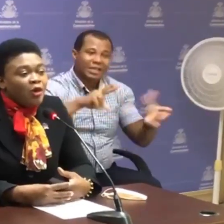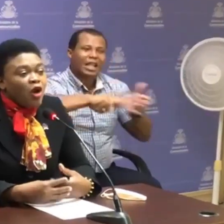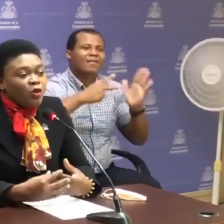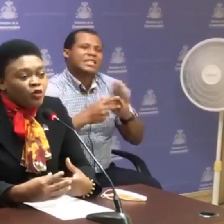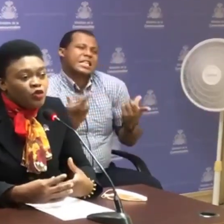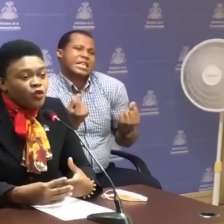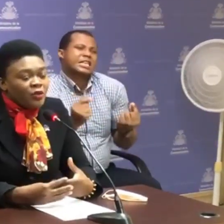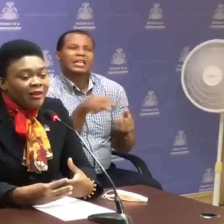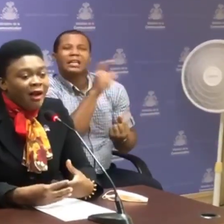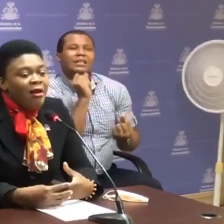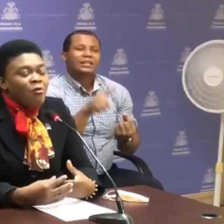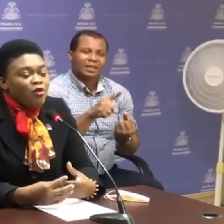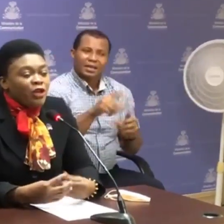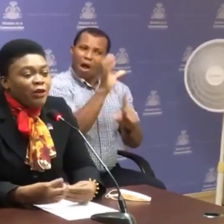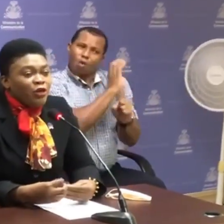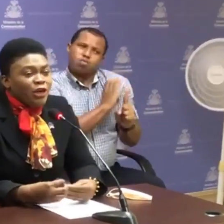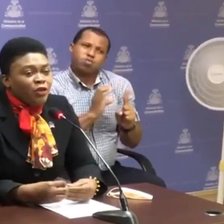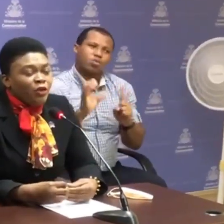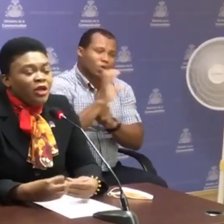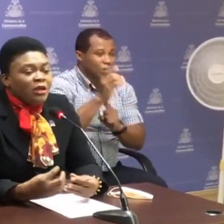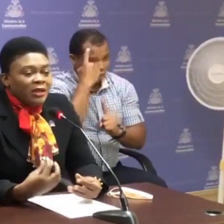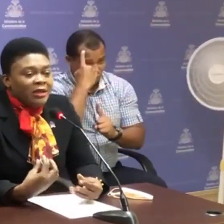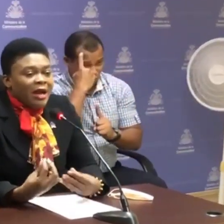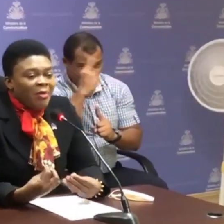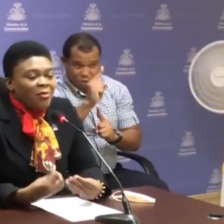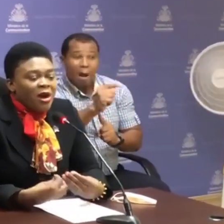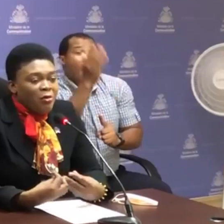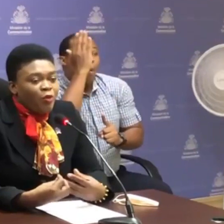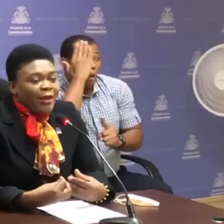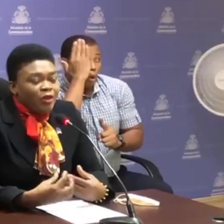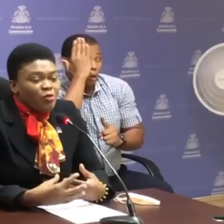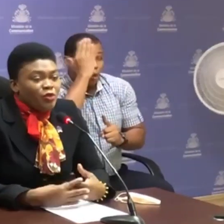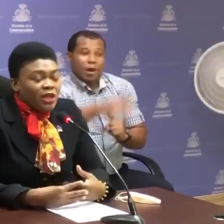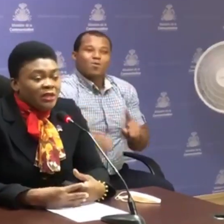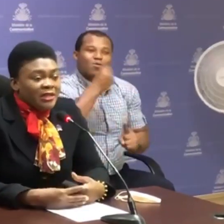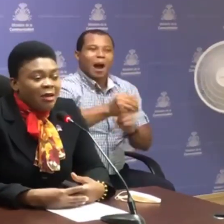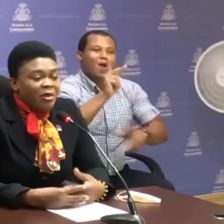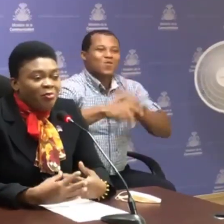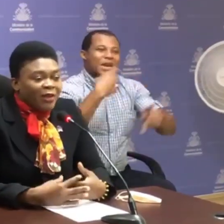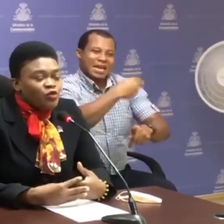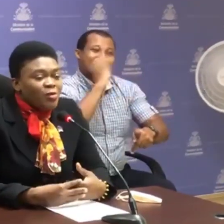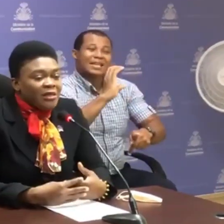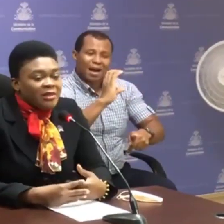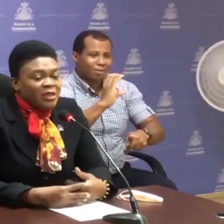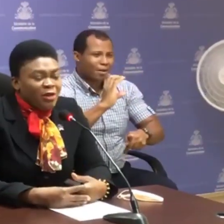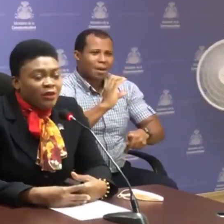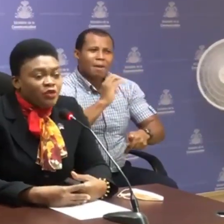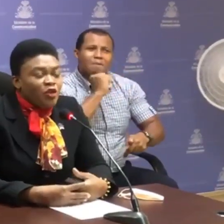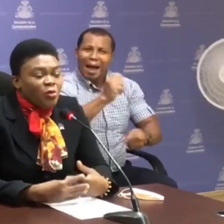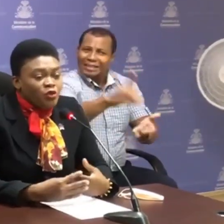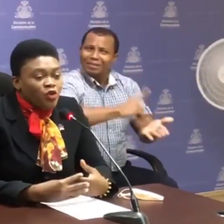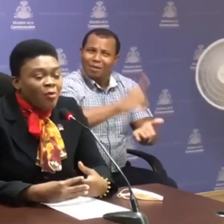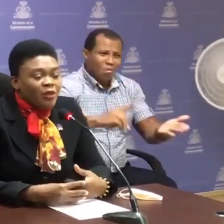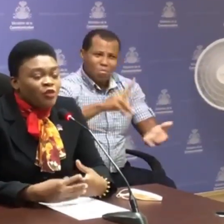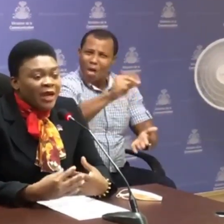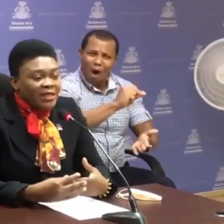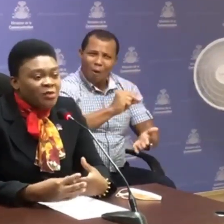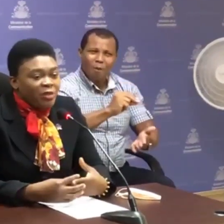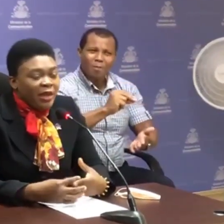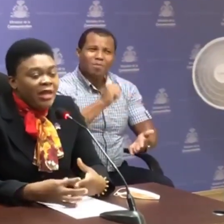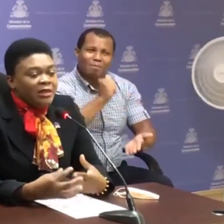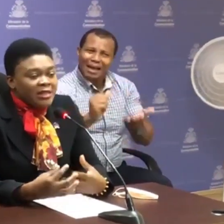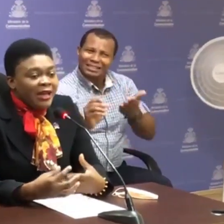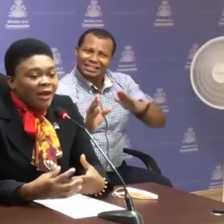veut dire qu'il y a une culture de ça pour que les connaissent que les capables d'employer les gens qui sont handicapés, pas sous base de discrimination, mais sur base de